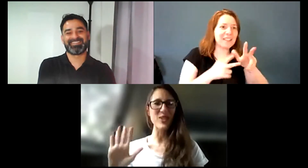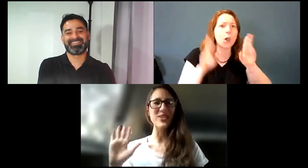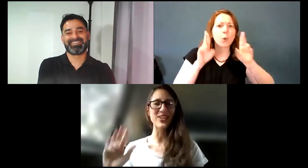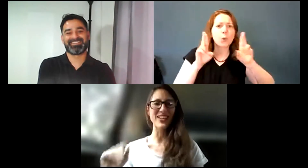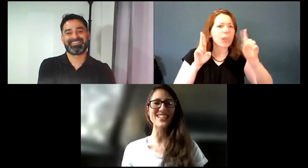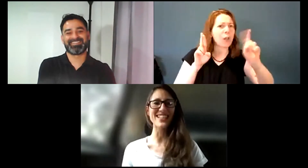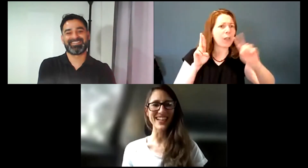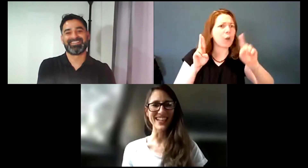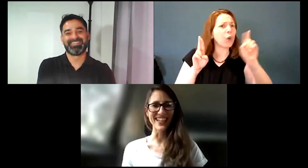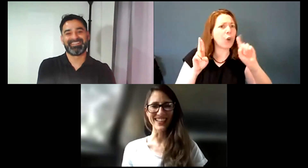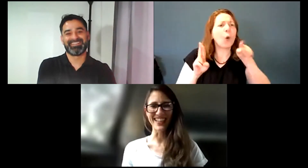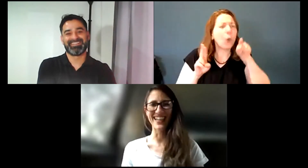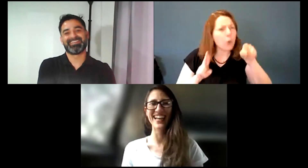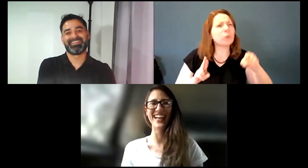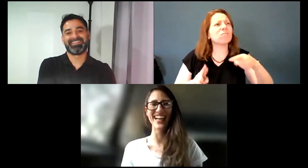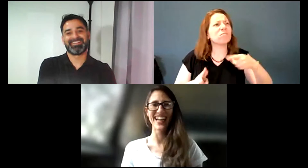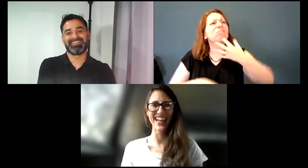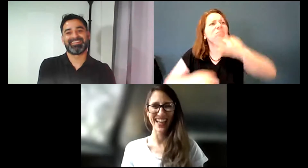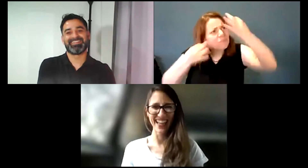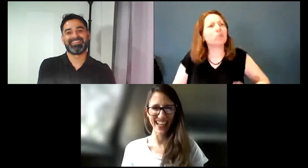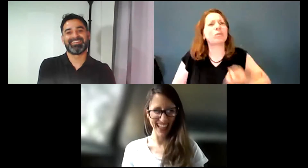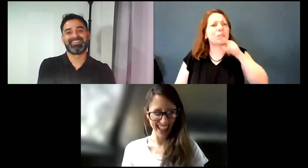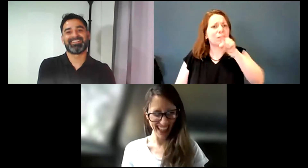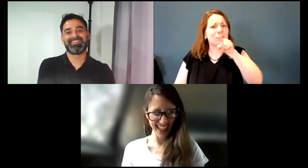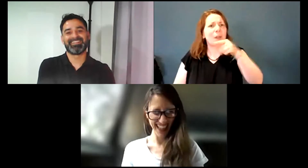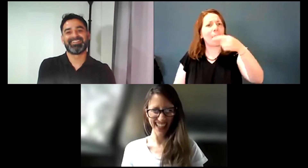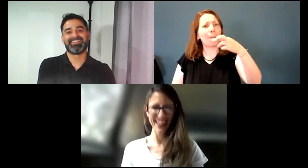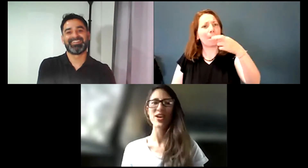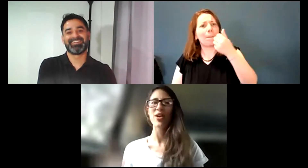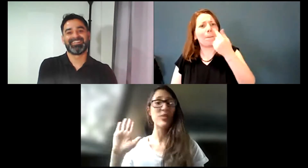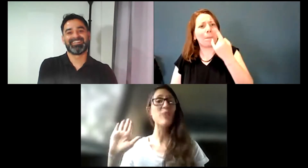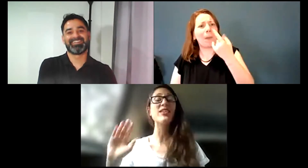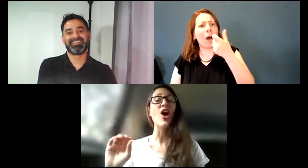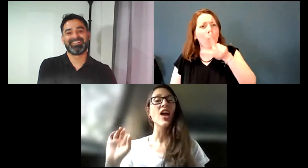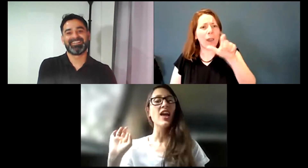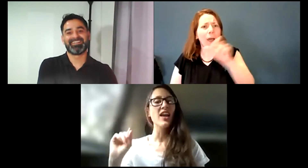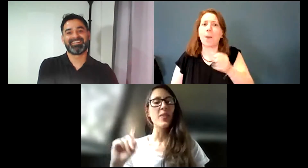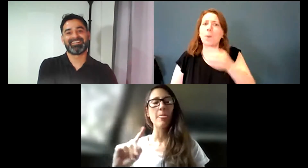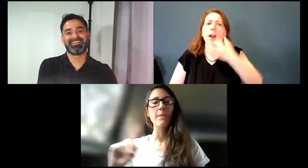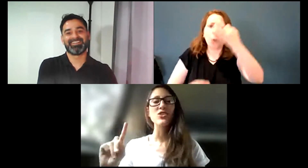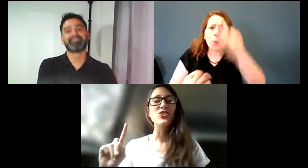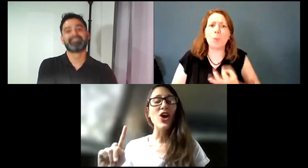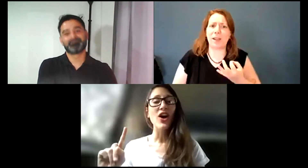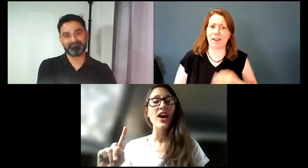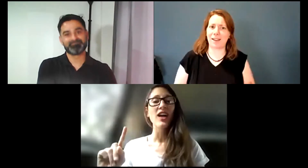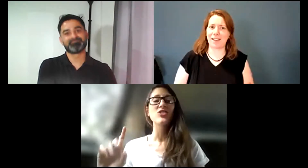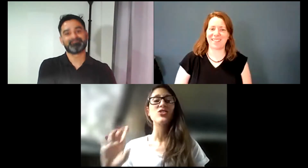Yo pido, quédense tranquilas. Bueno, prometido, ¿eh? Prometido. Así. Bueno, yo, listo.